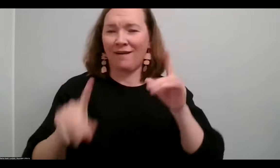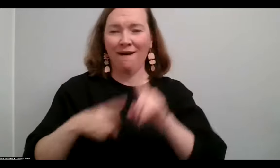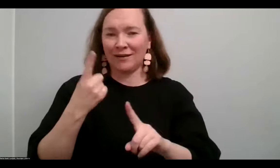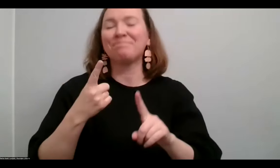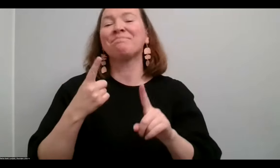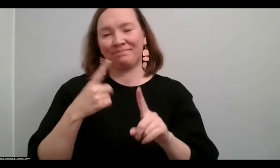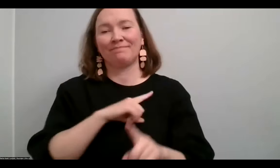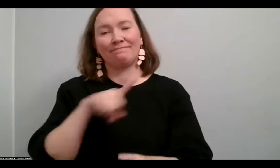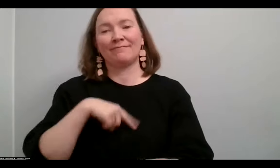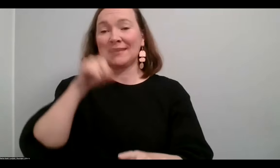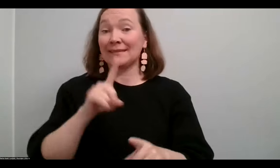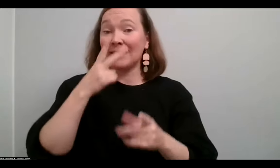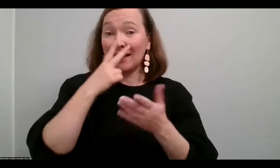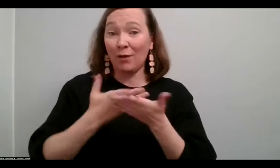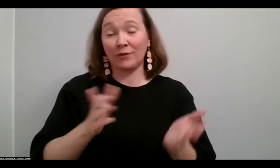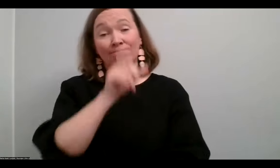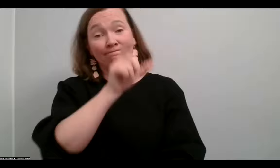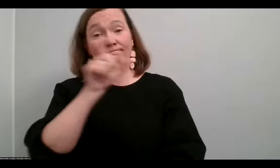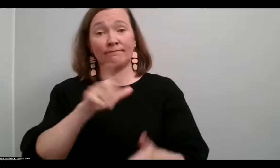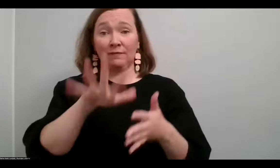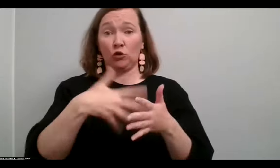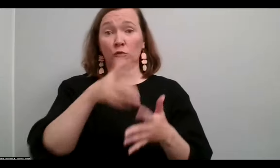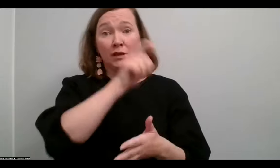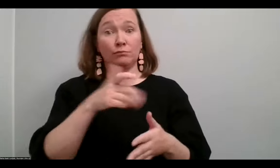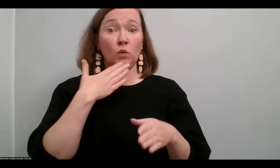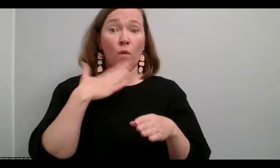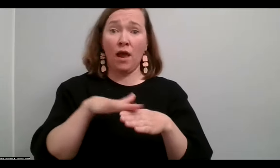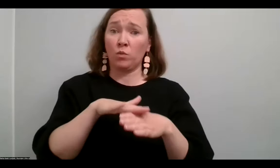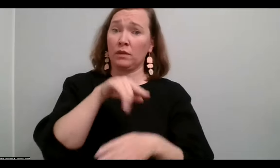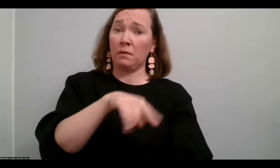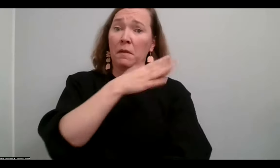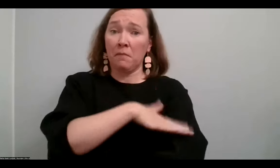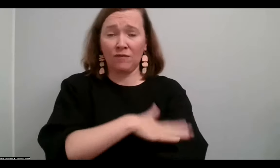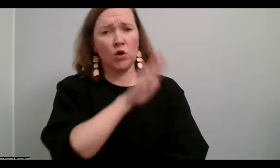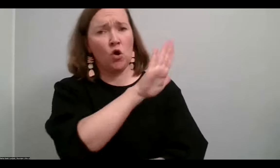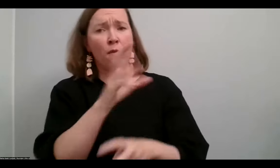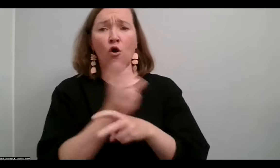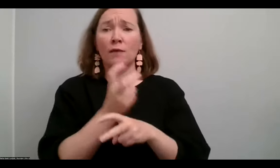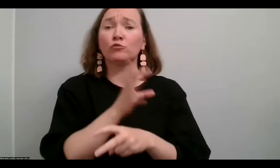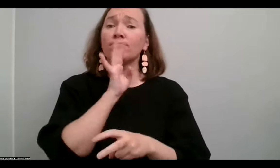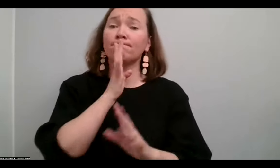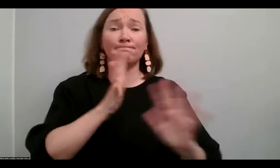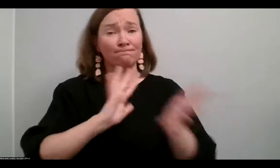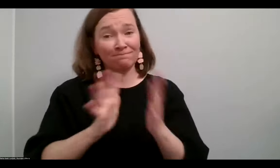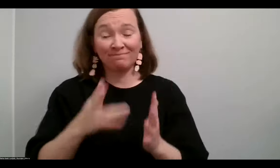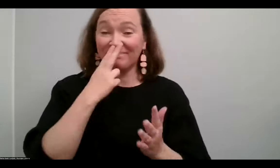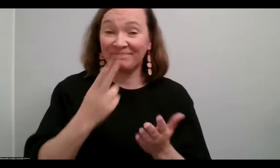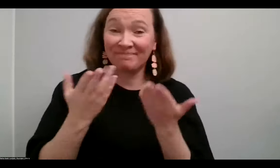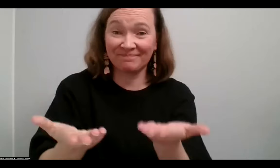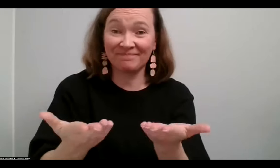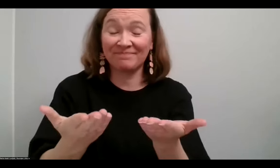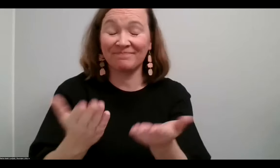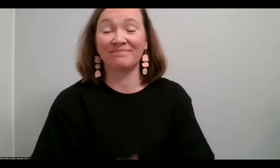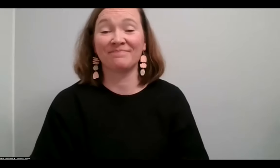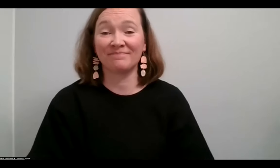viittomakielinen hätäpuhelu. Ja aloitetaan taas katsomalla viittomakielisten kokemuspuheenvuoroja, jotka ovat